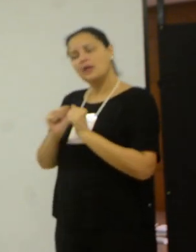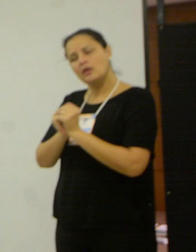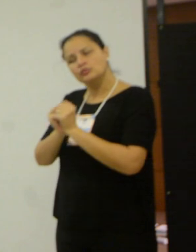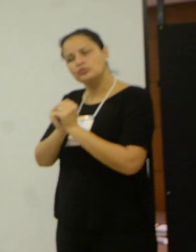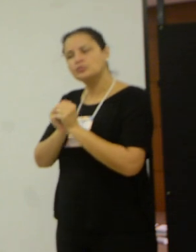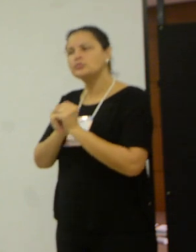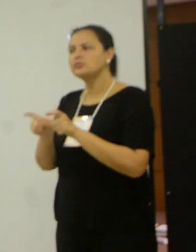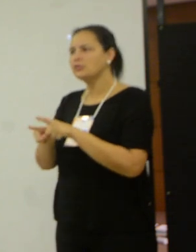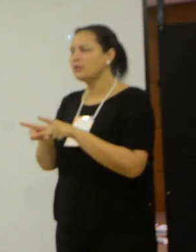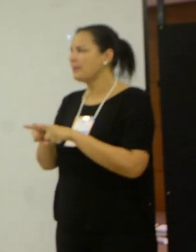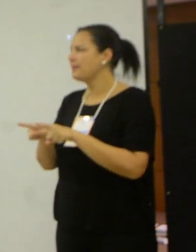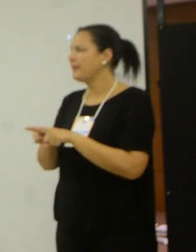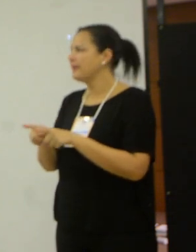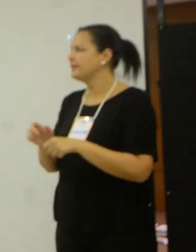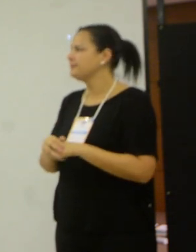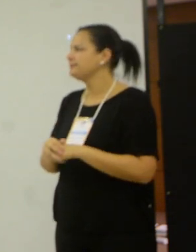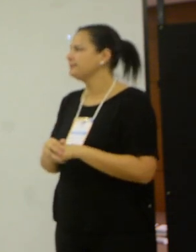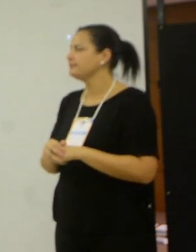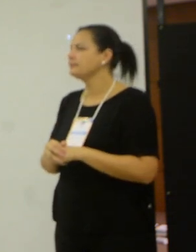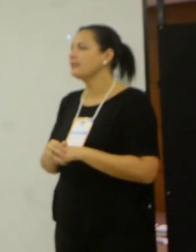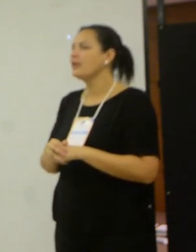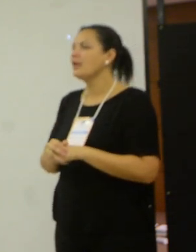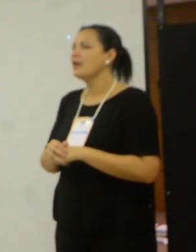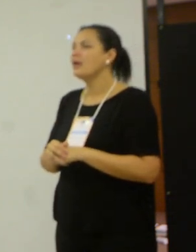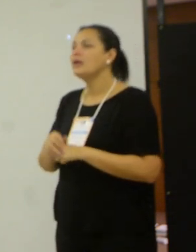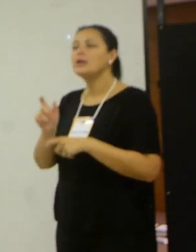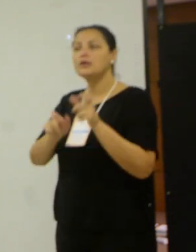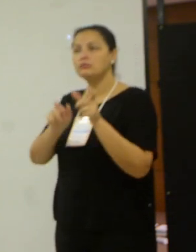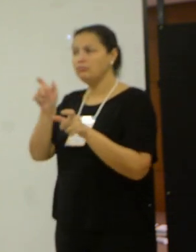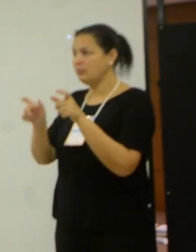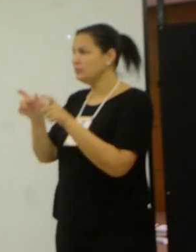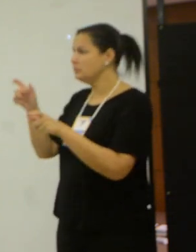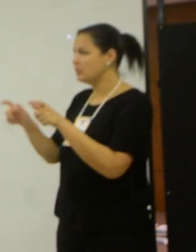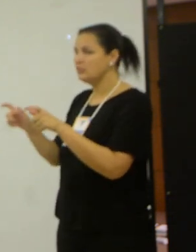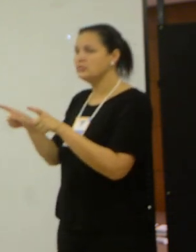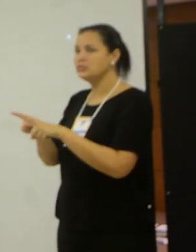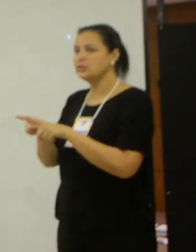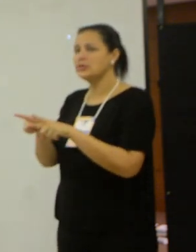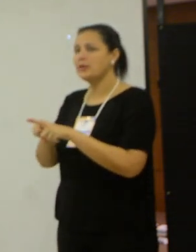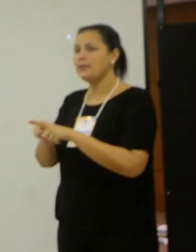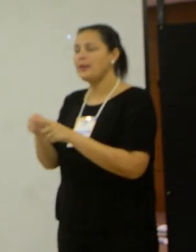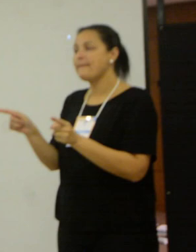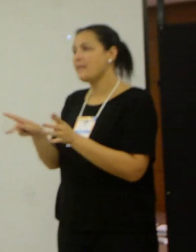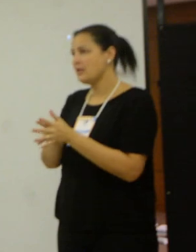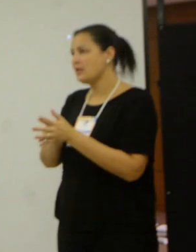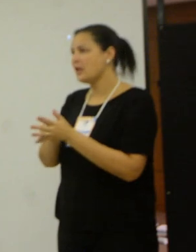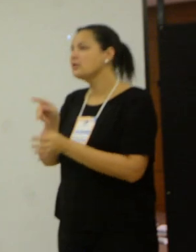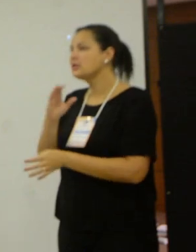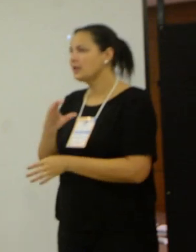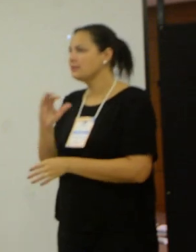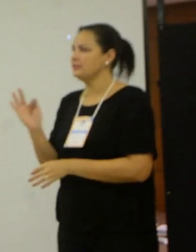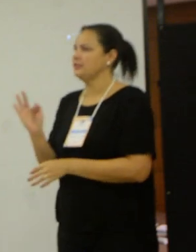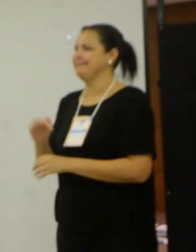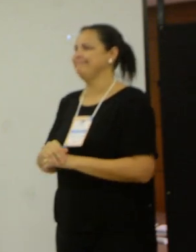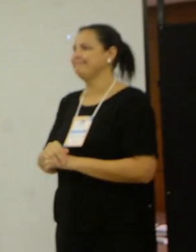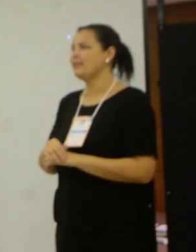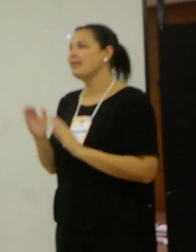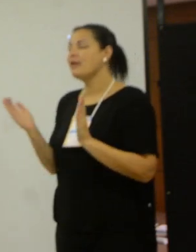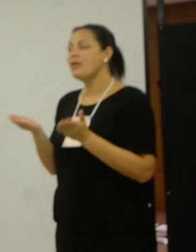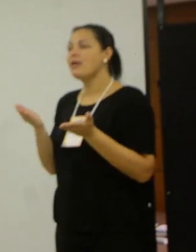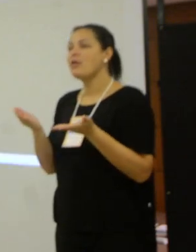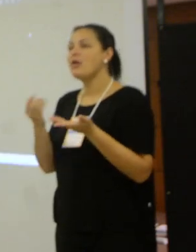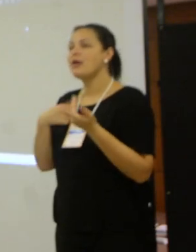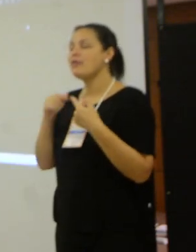Então, e das pessoas, né, que fazem parte desse município. Então, agora eu vou fazer uma